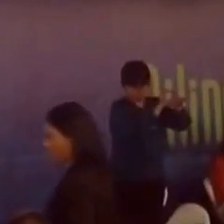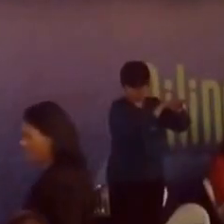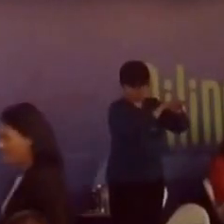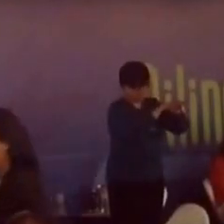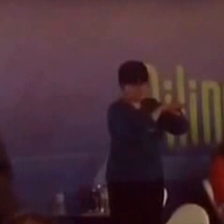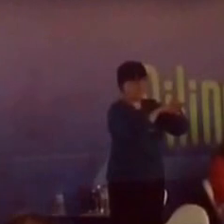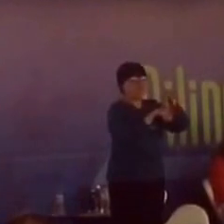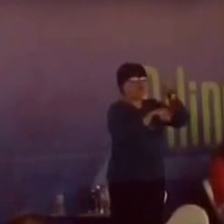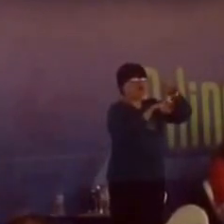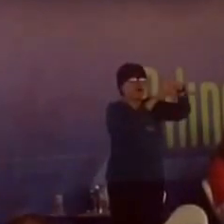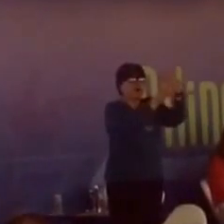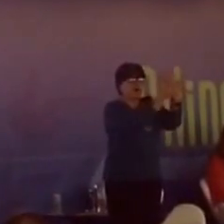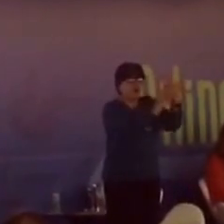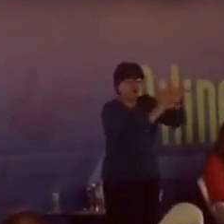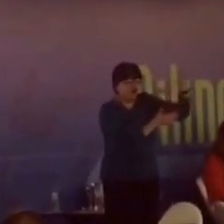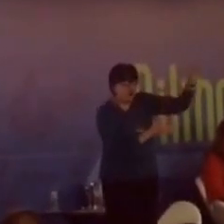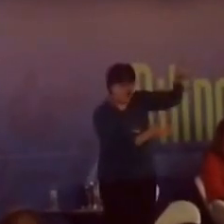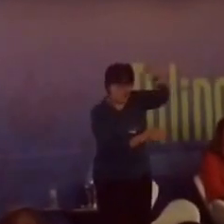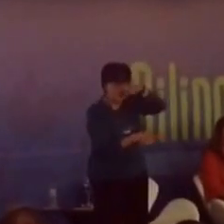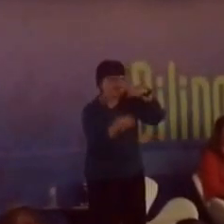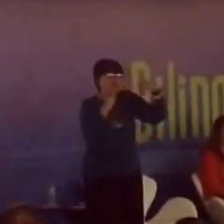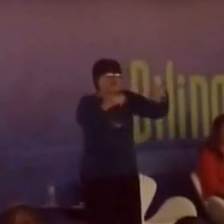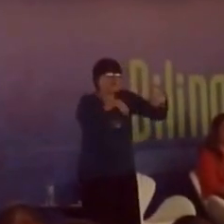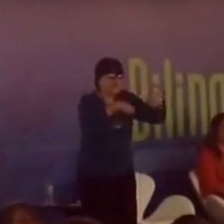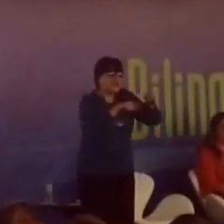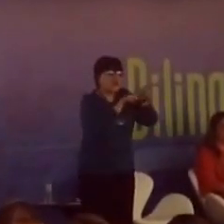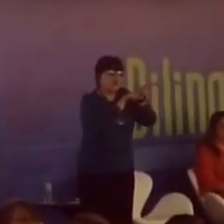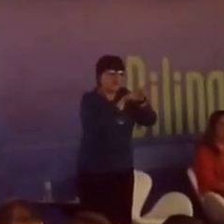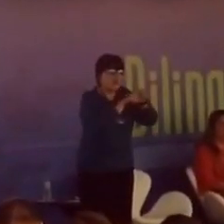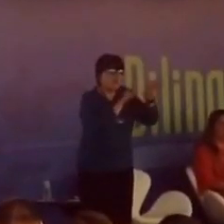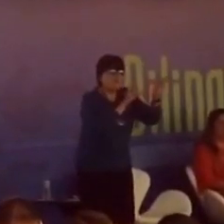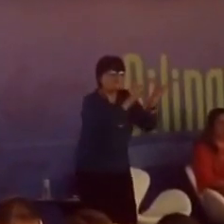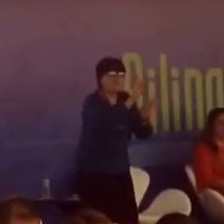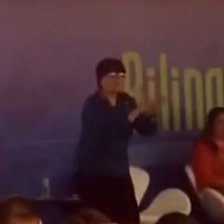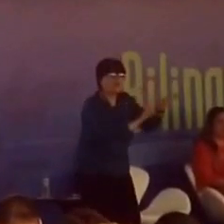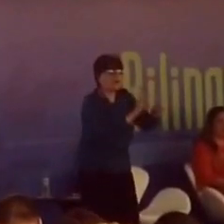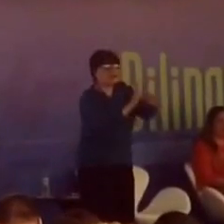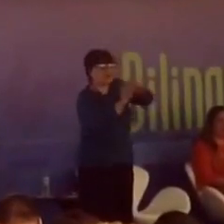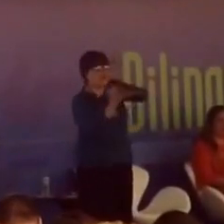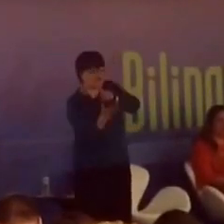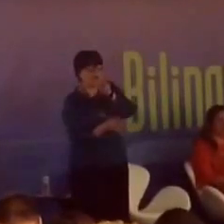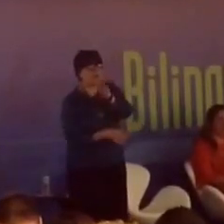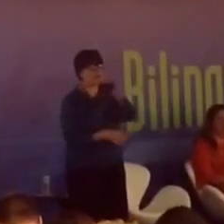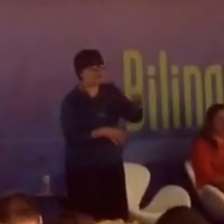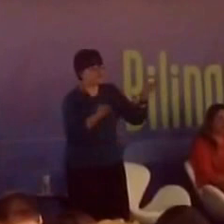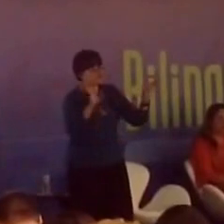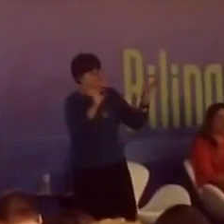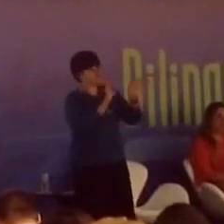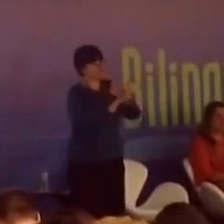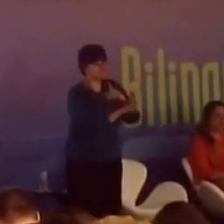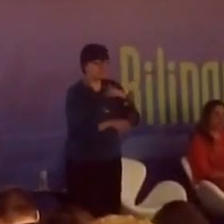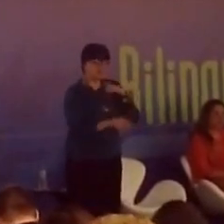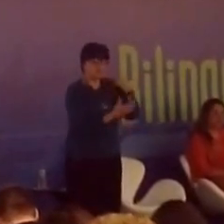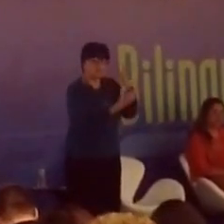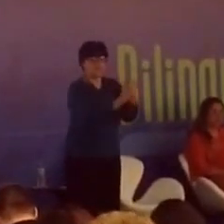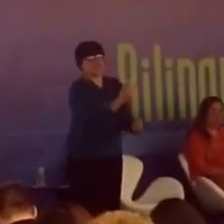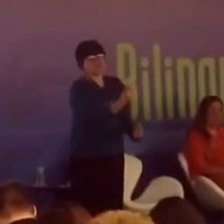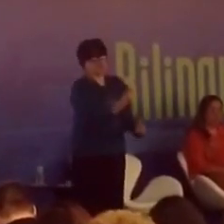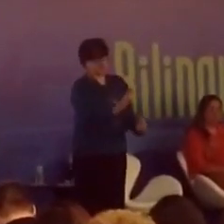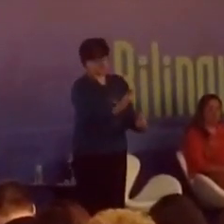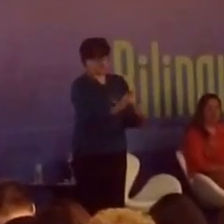e o português como segunda língua, mas que não haja desprivilégio da língua de sinais.